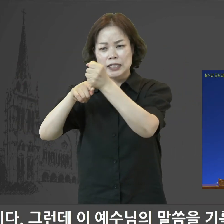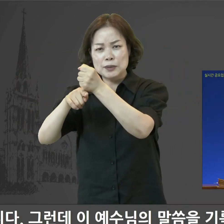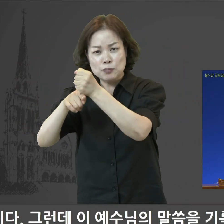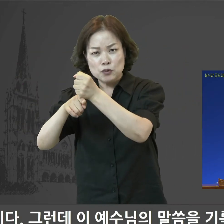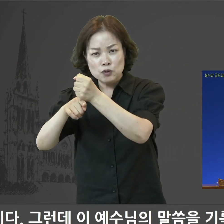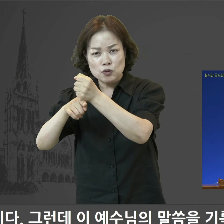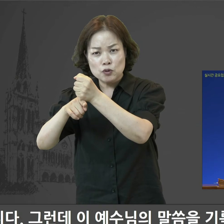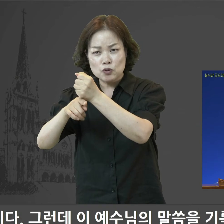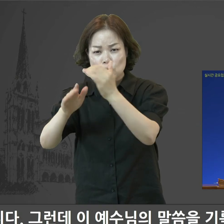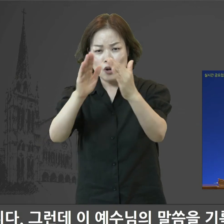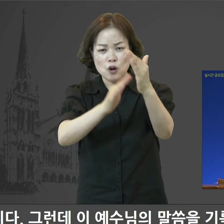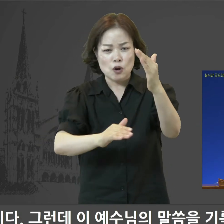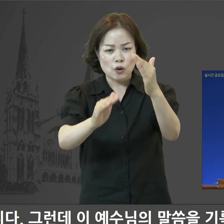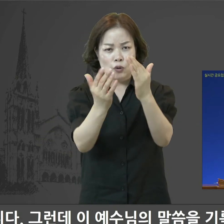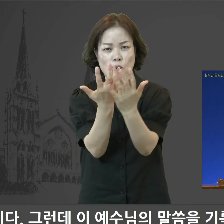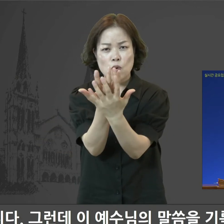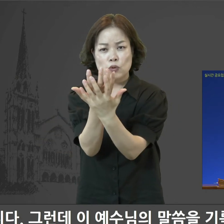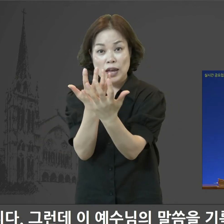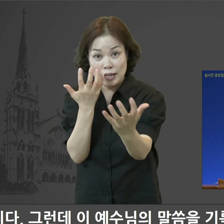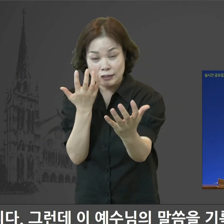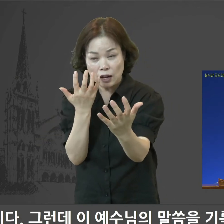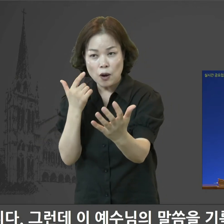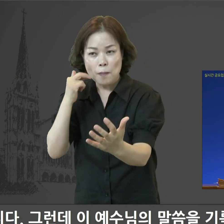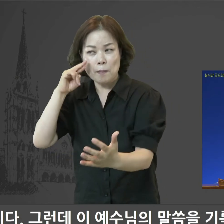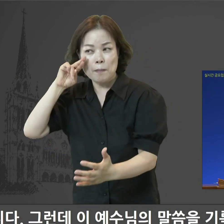겁니다. 공회에서 신문을 받으면서